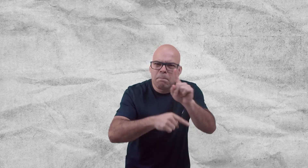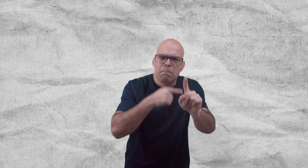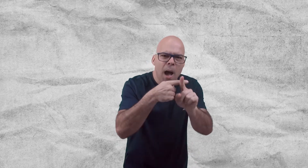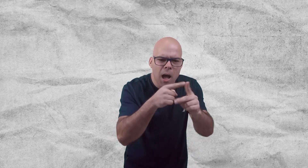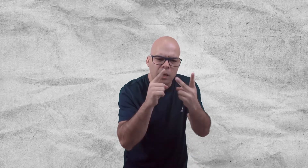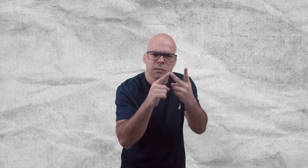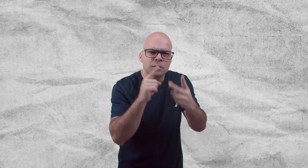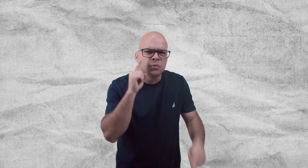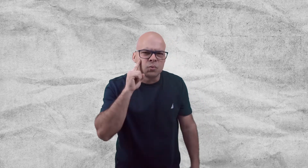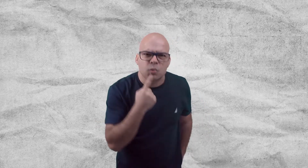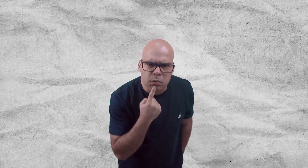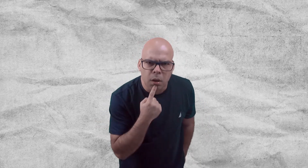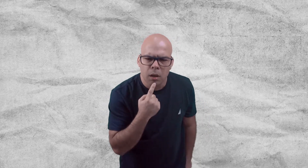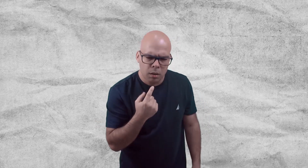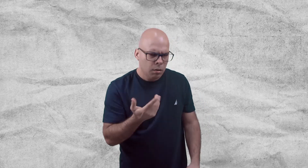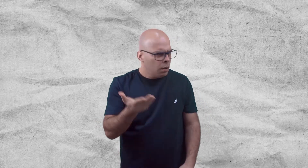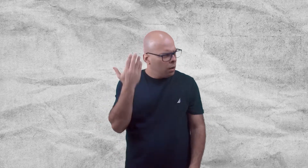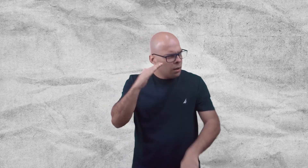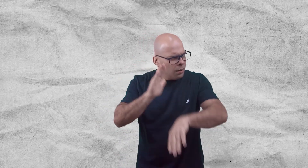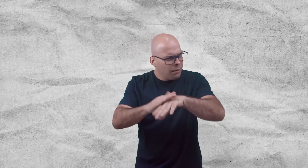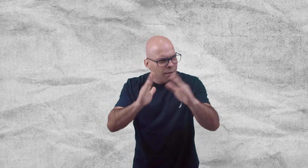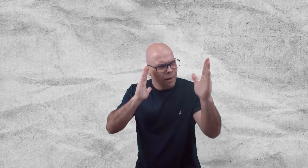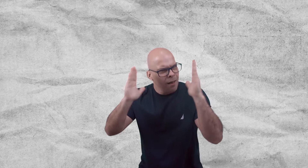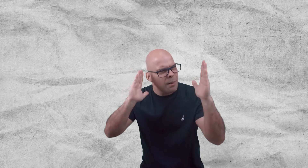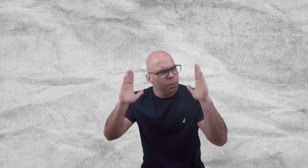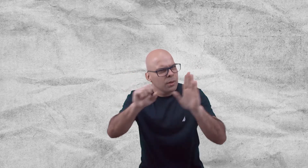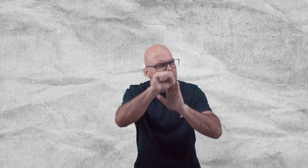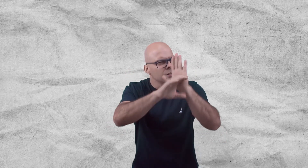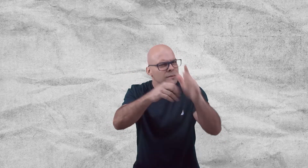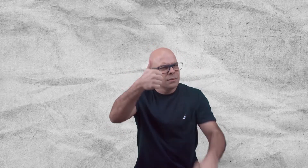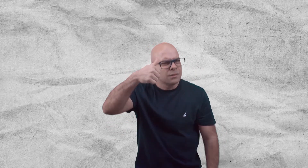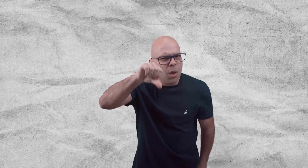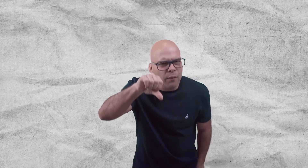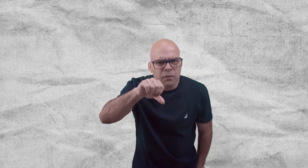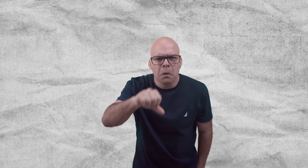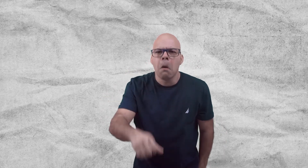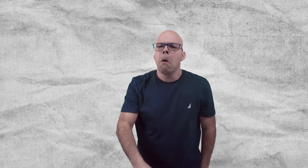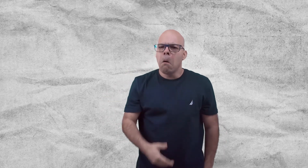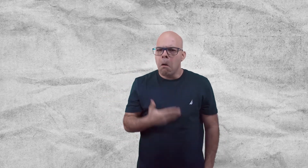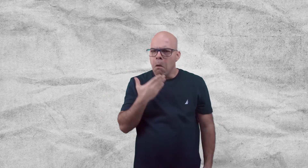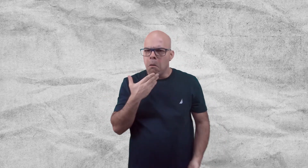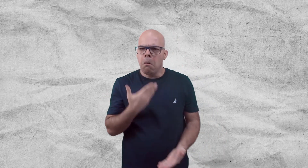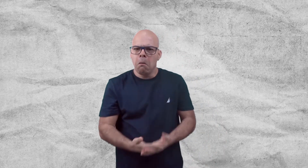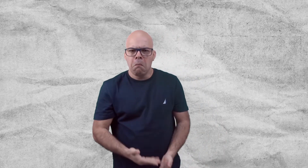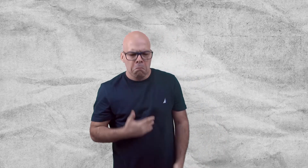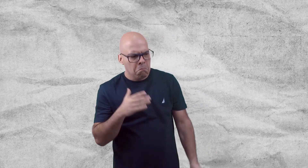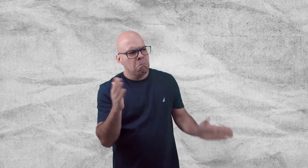surda, naquele período do século XIX. Uau! Foi